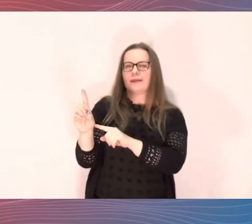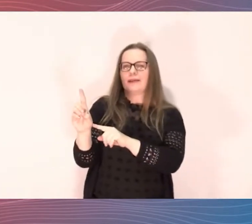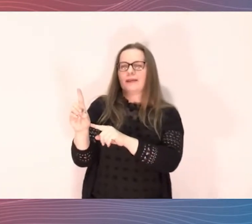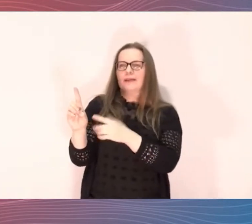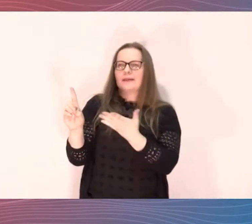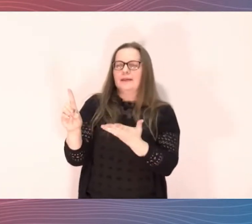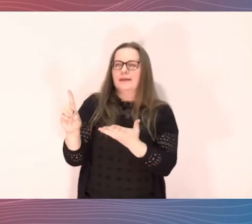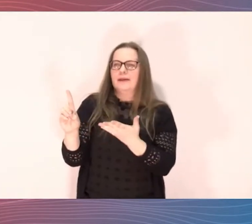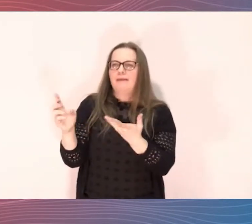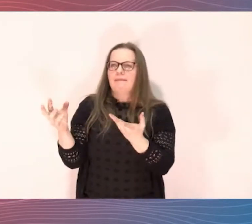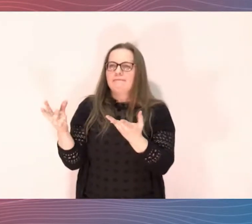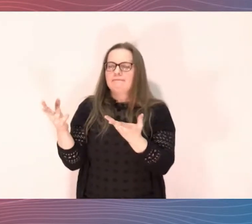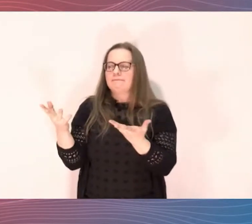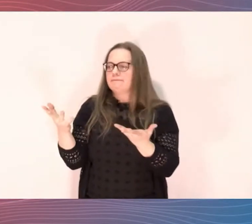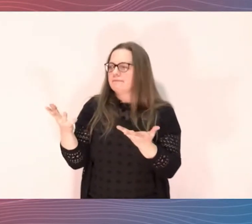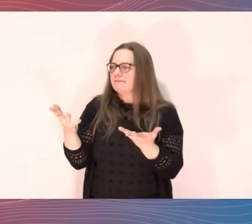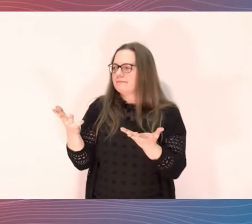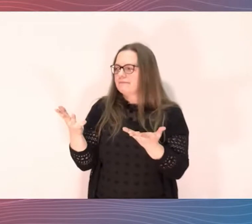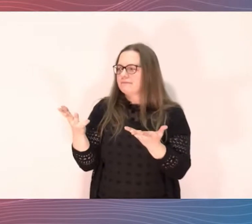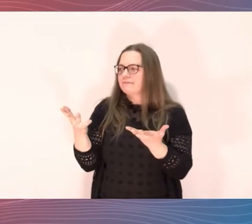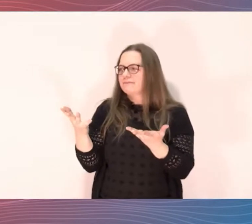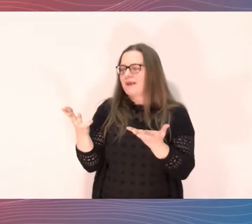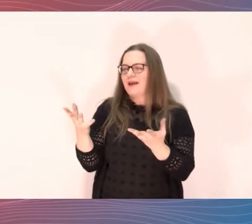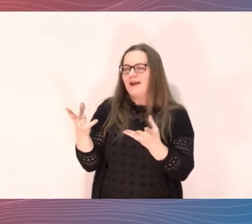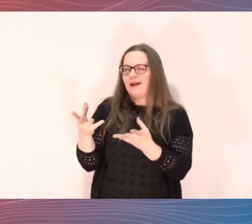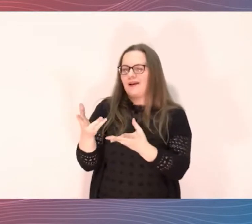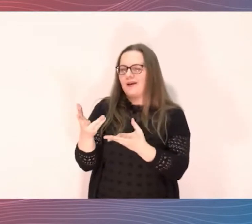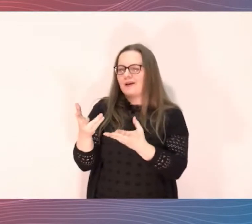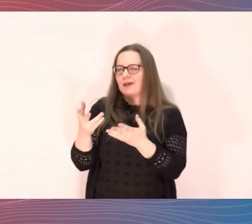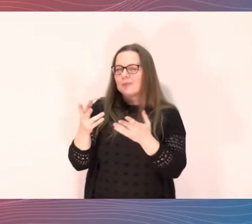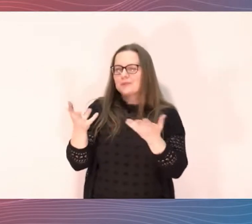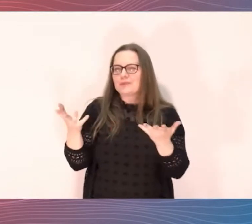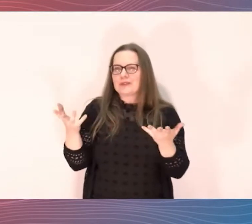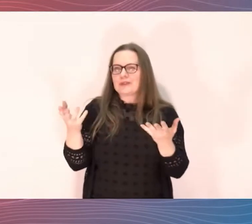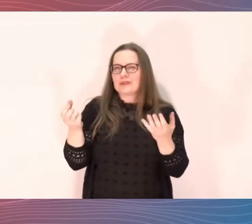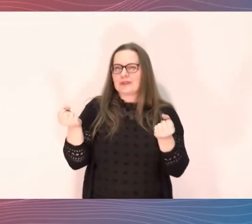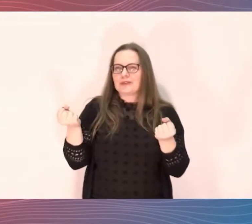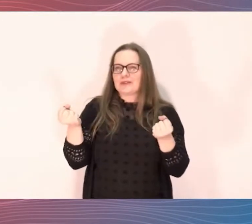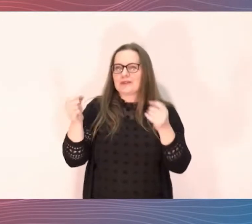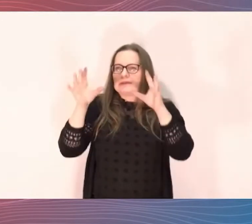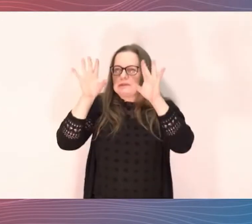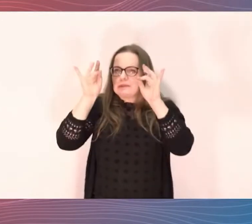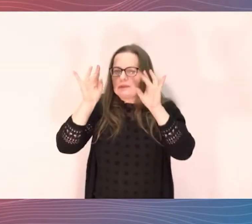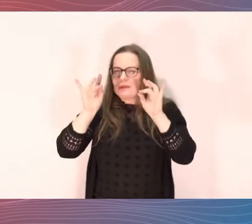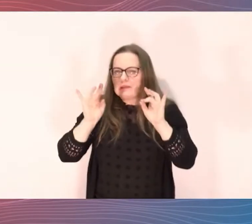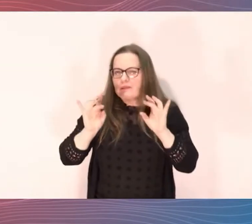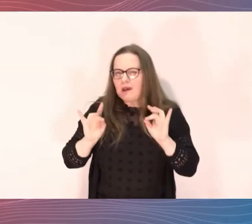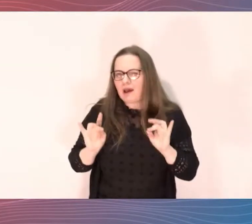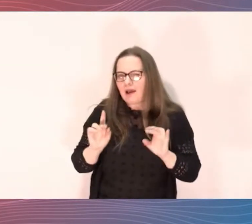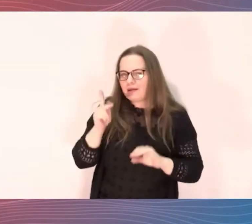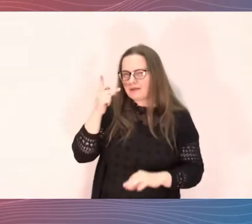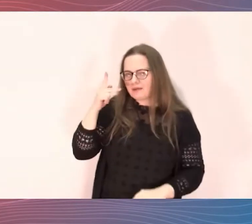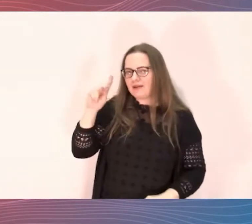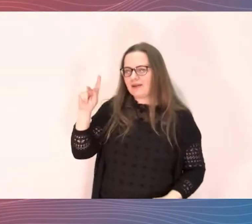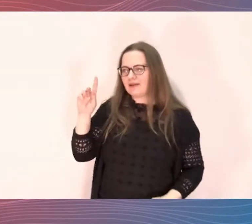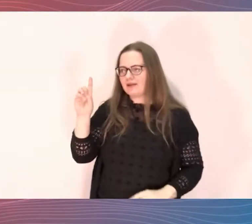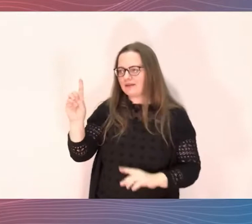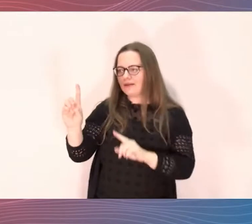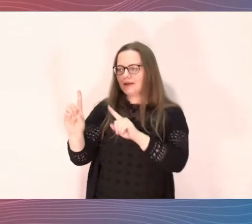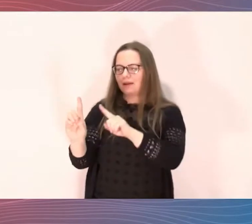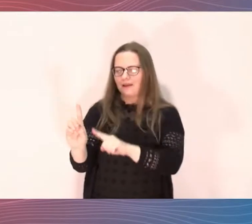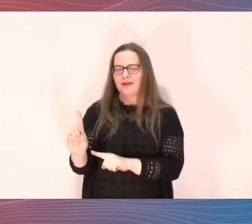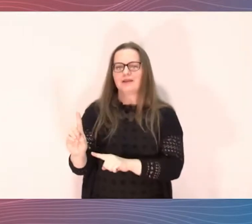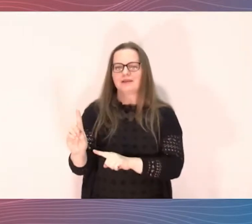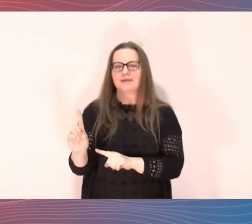Deus, é hipóstasis. Então, essa mesma palavra grega é usada, então, em Hebreus